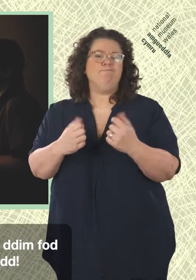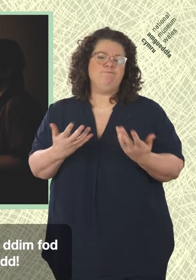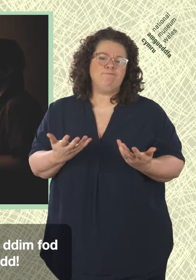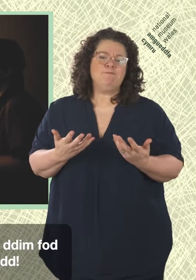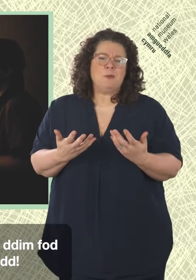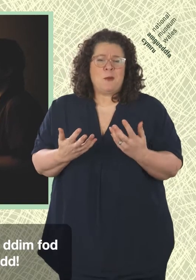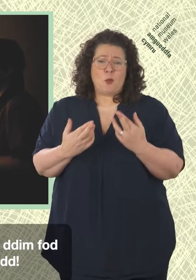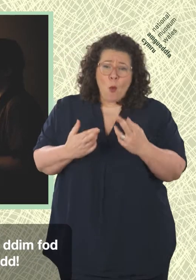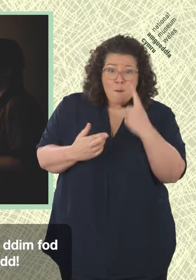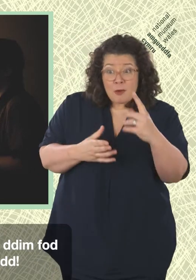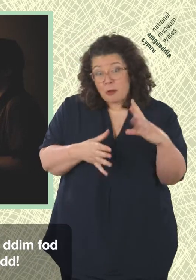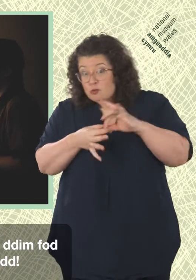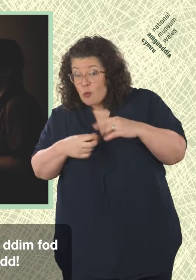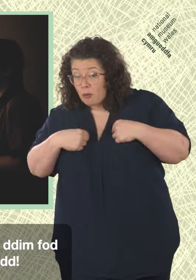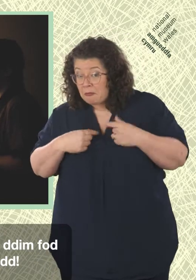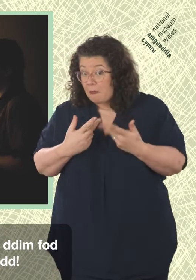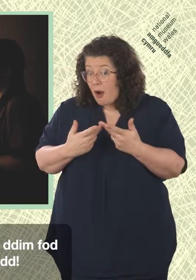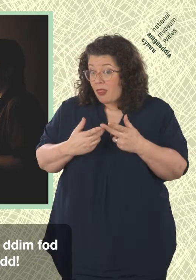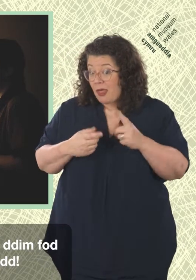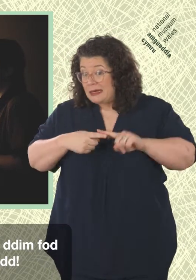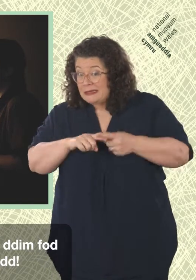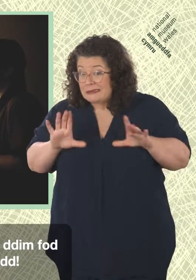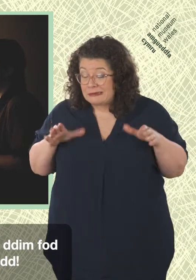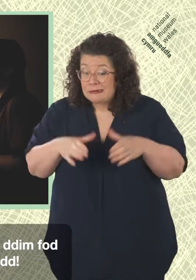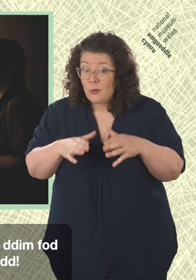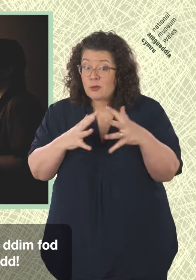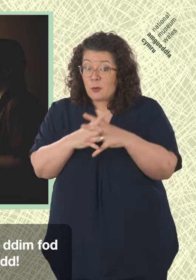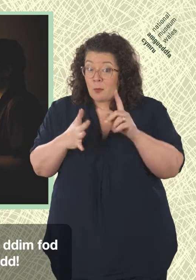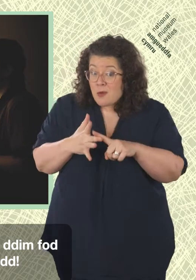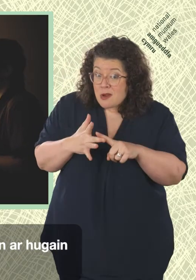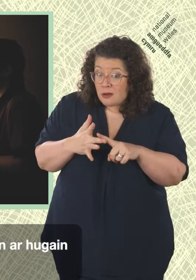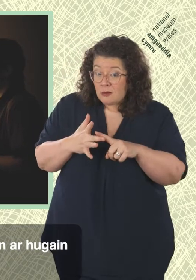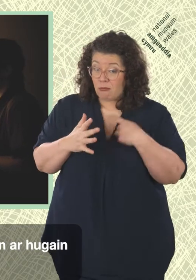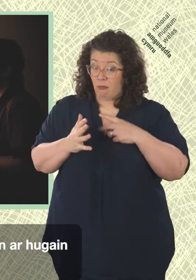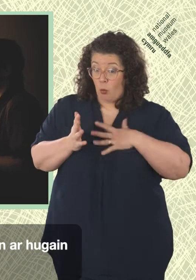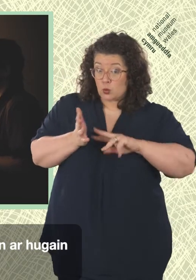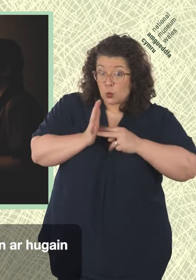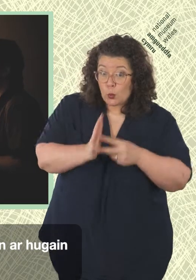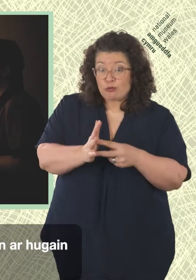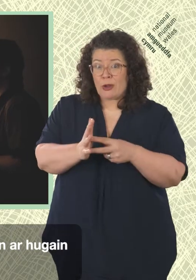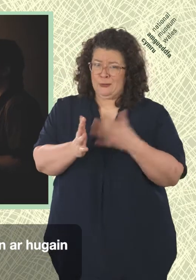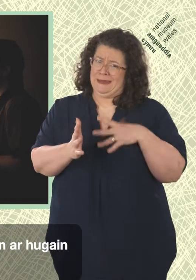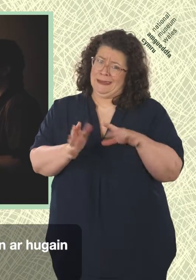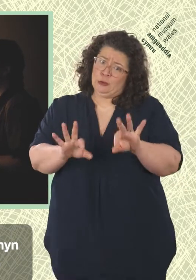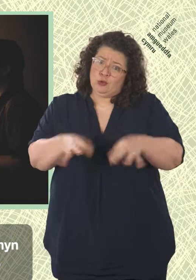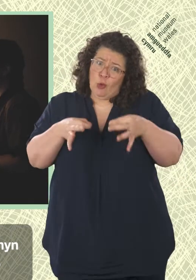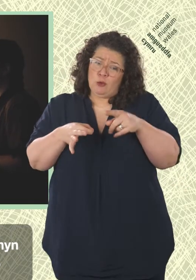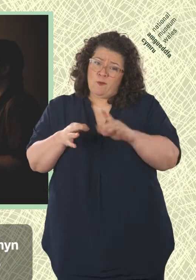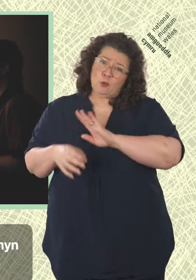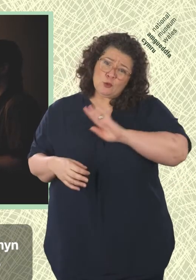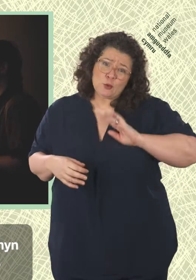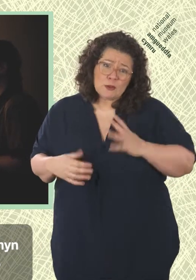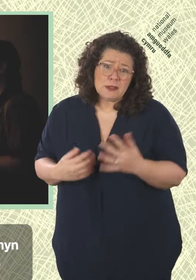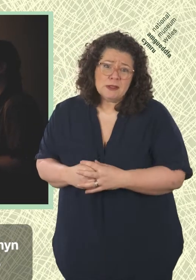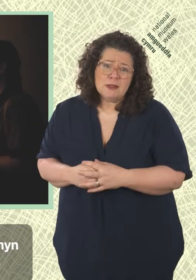O, Mrs Griffiths, dyle fe ddim fod allan fan ymladd. Dim ond newydd droen ni'n ar 20 ma fe. Dylse fe bod